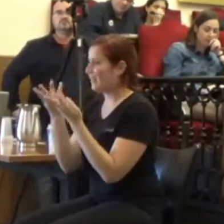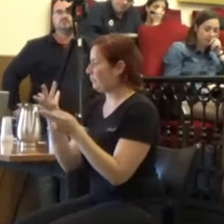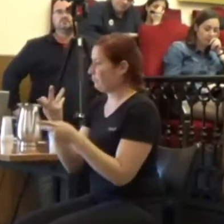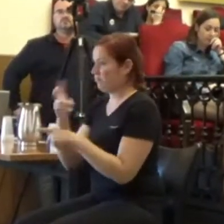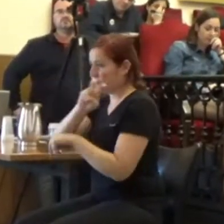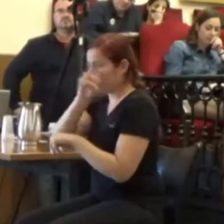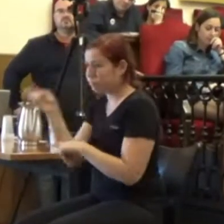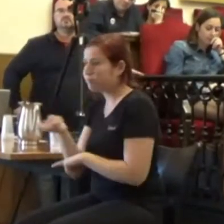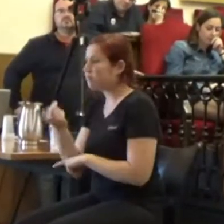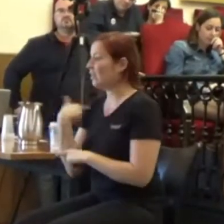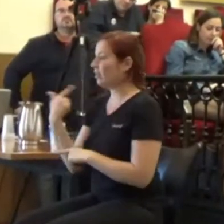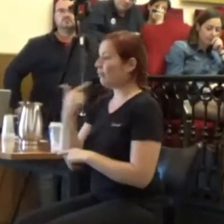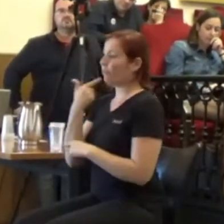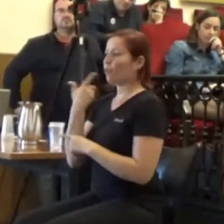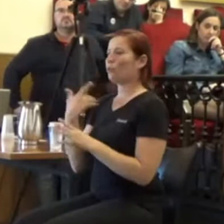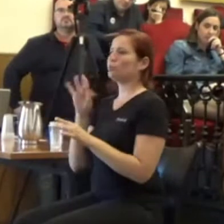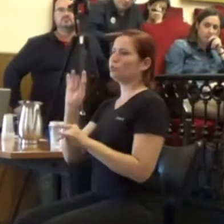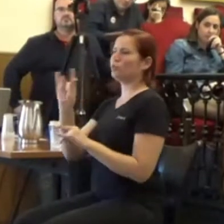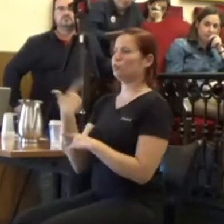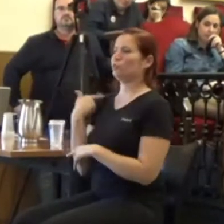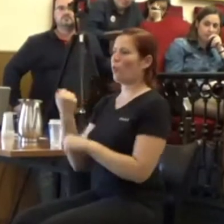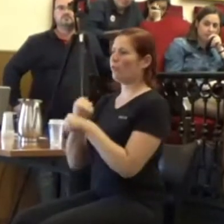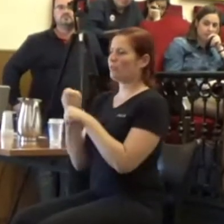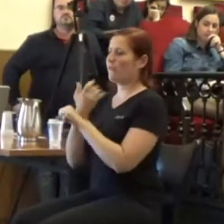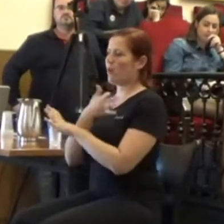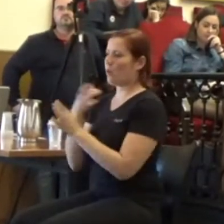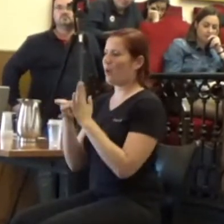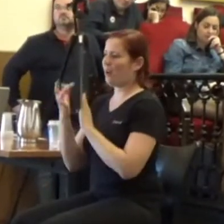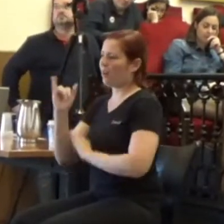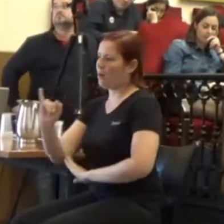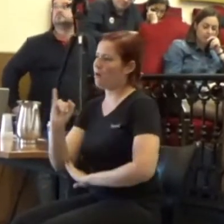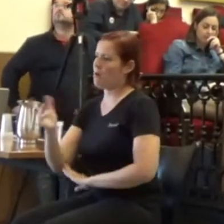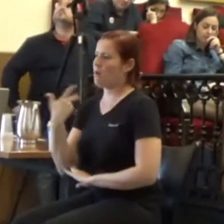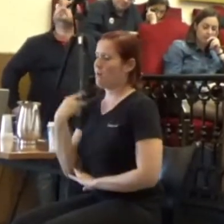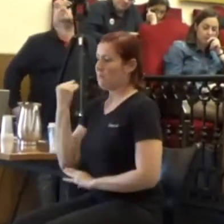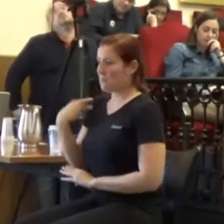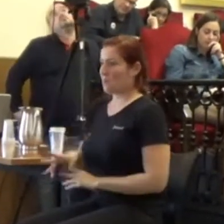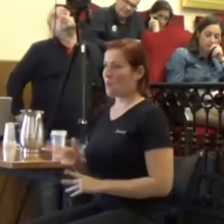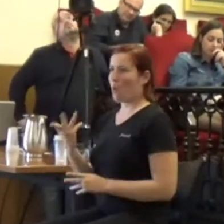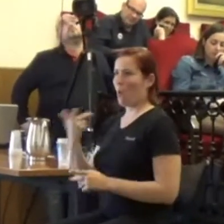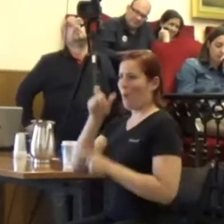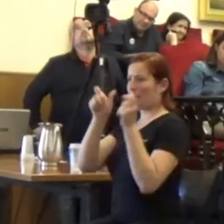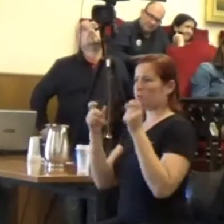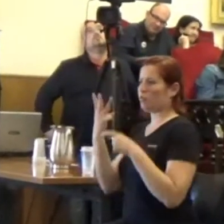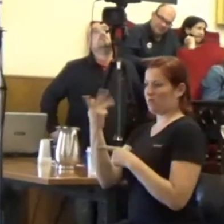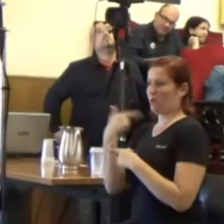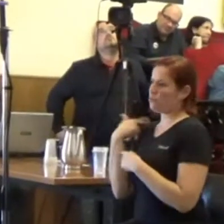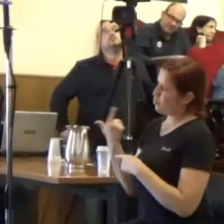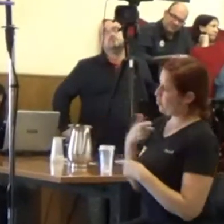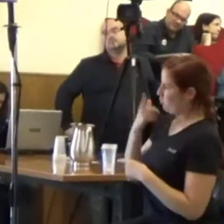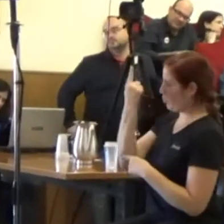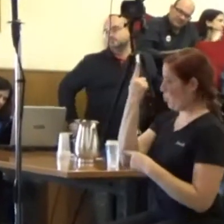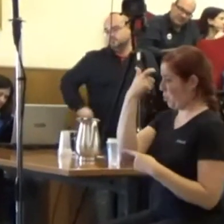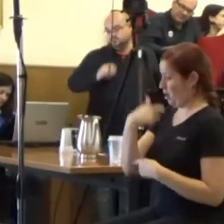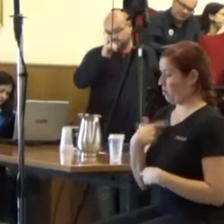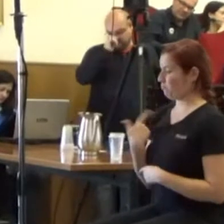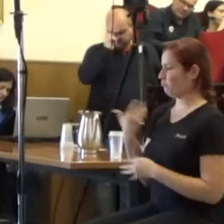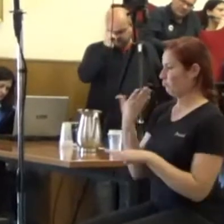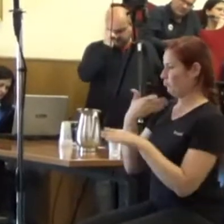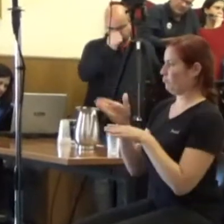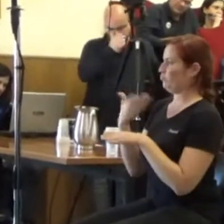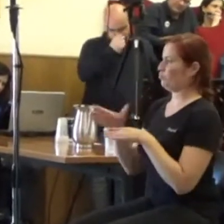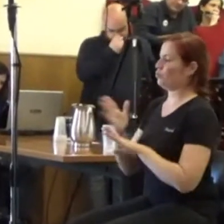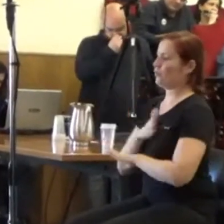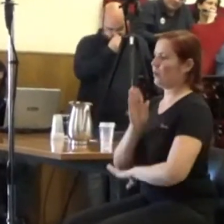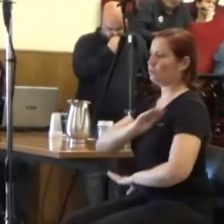habitualmente, alardean de ser trabajadores eficaces, que pueden hacer el trabajo de 3 personas a la vez y cumplir con ello sus responsabilidades de manera